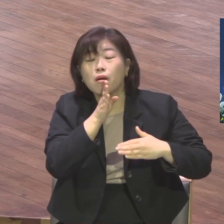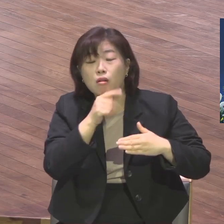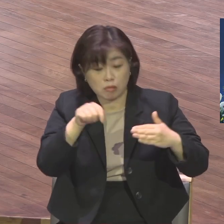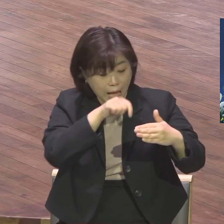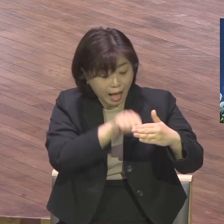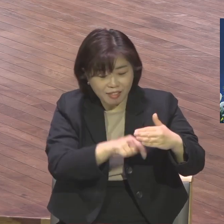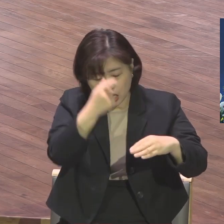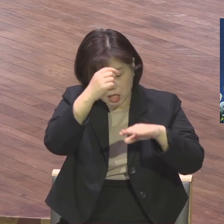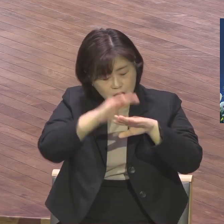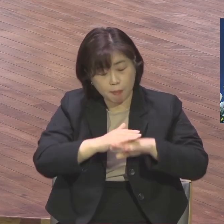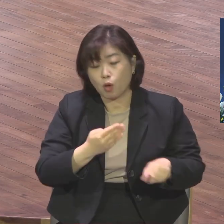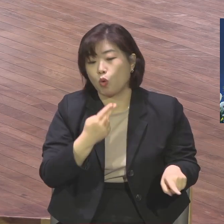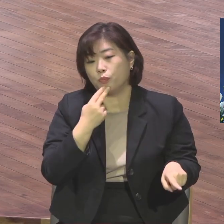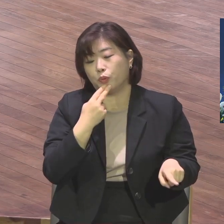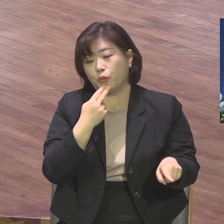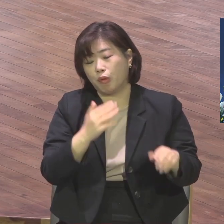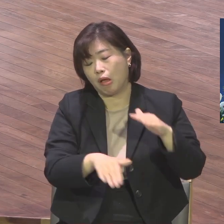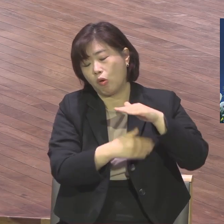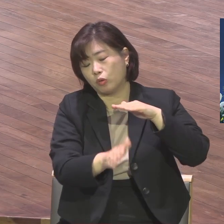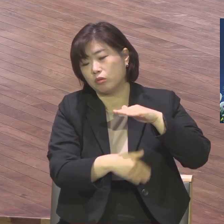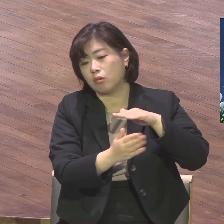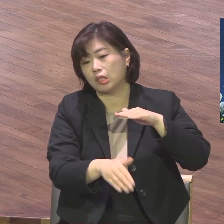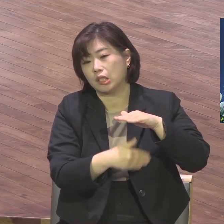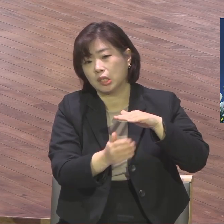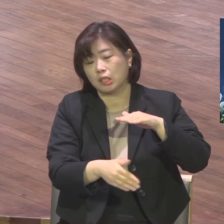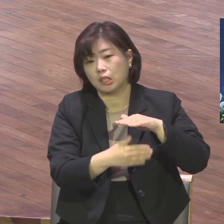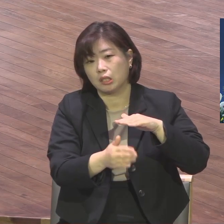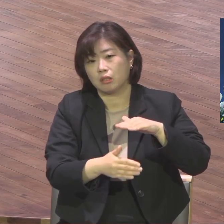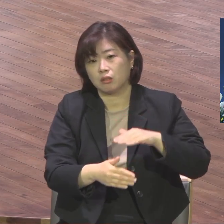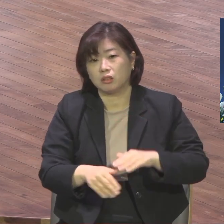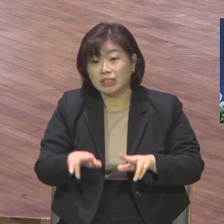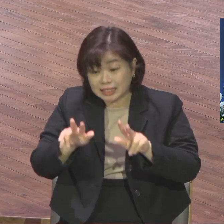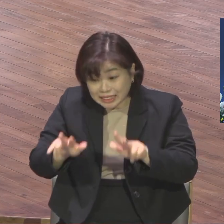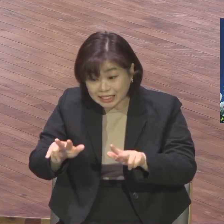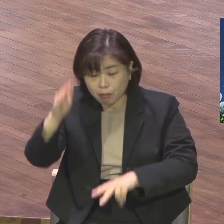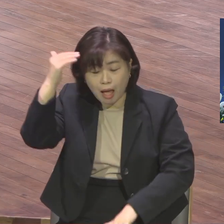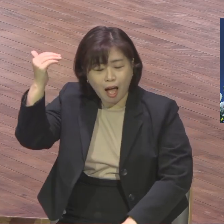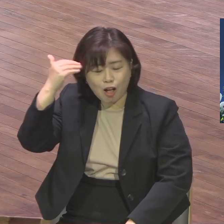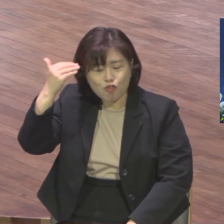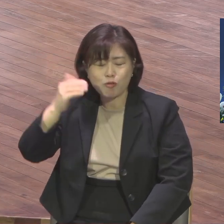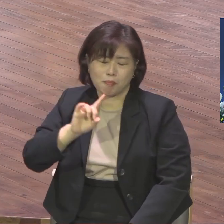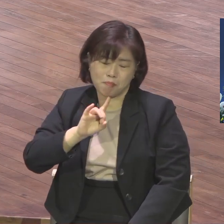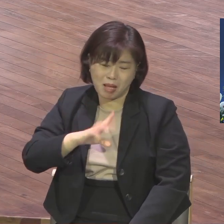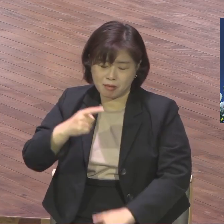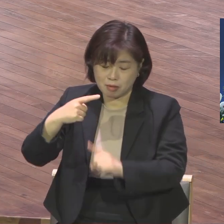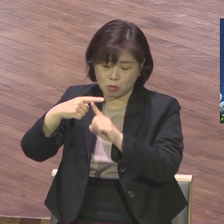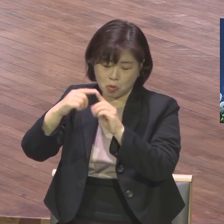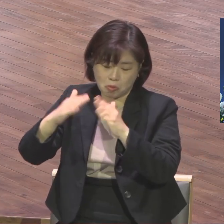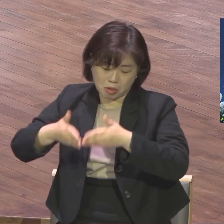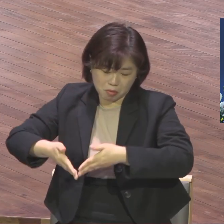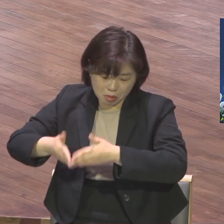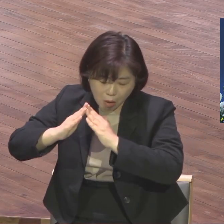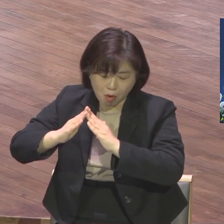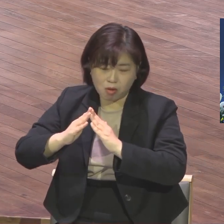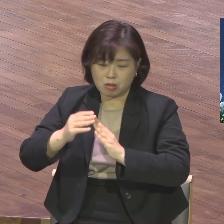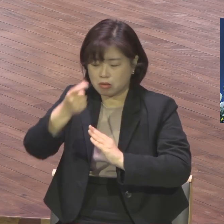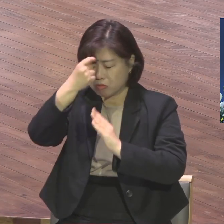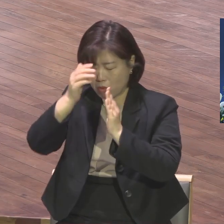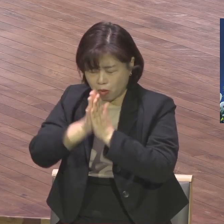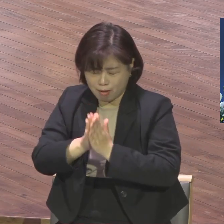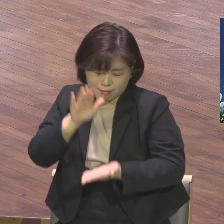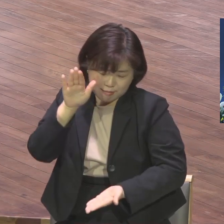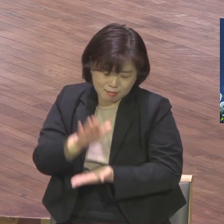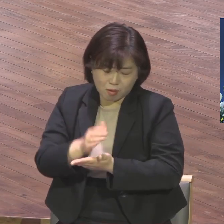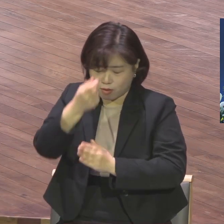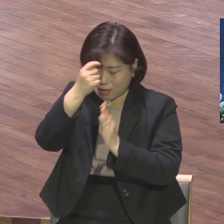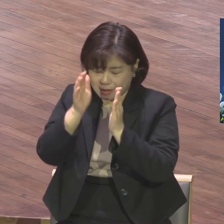다 문 닫았어요. 살아서 기도하는 교회는 지구촌에서 이 한국밖에 없다. 네.